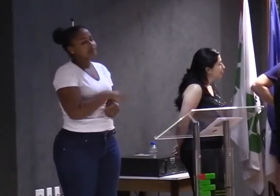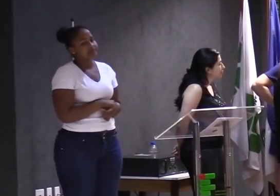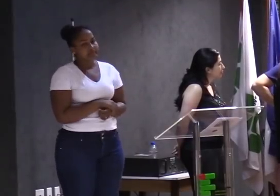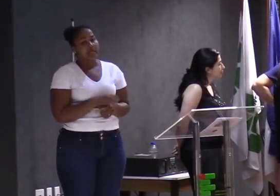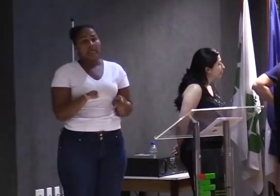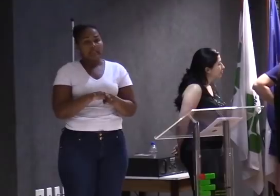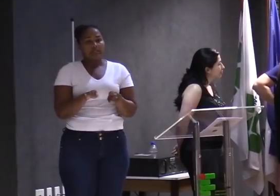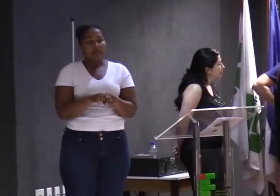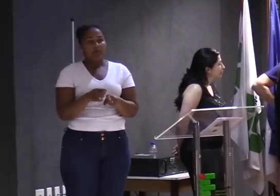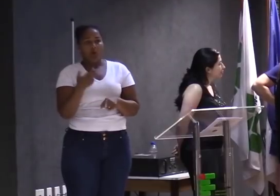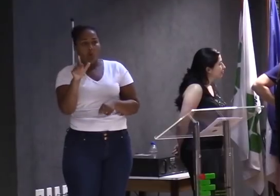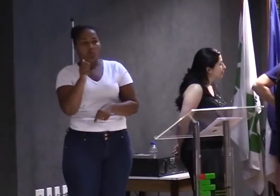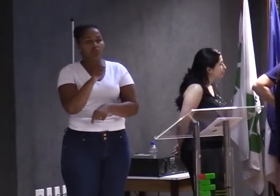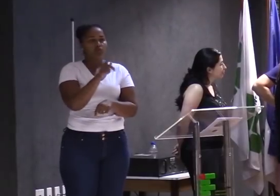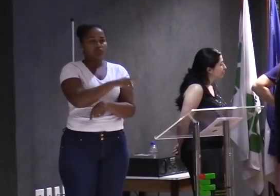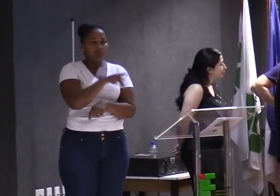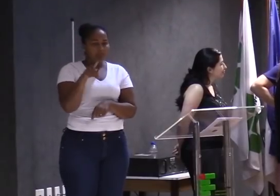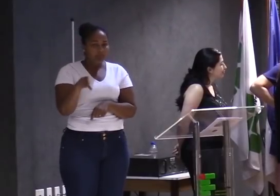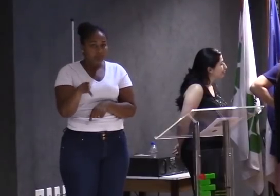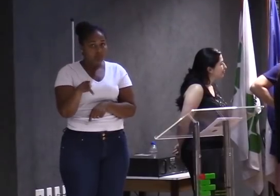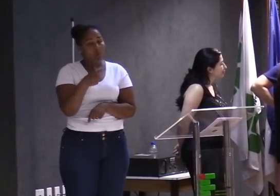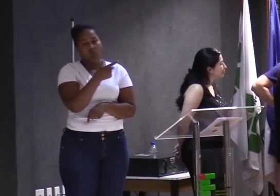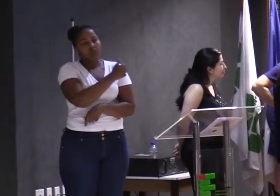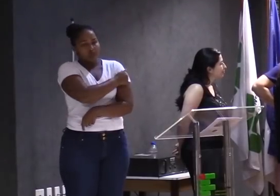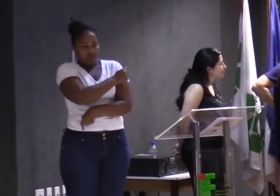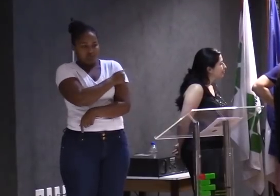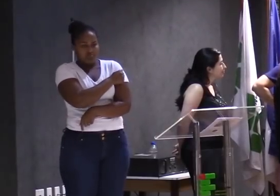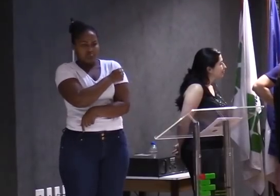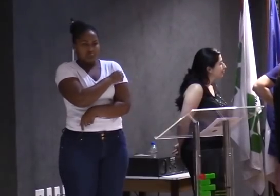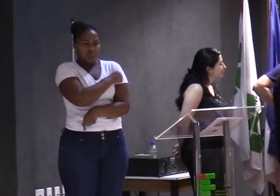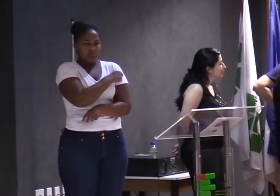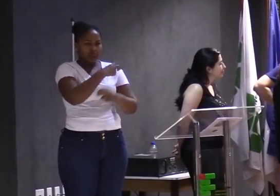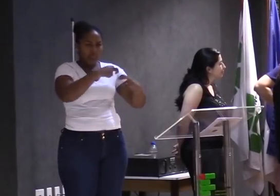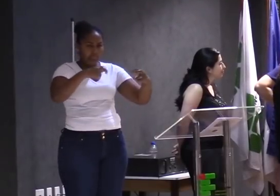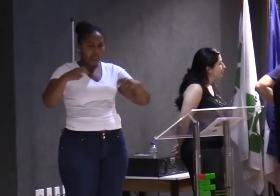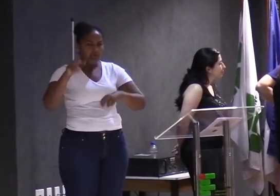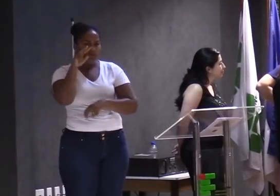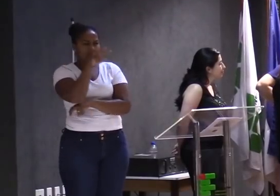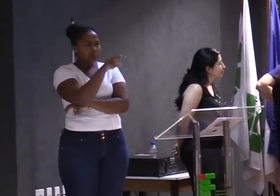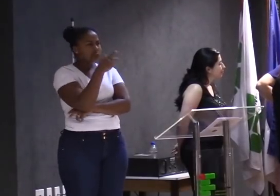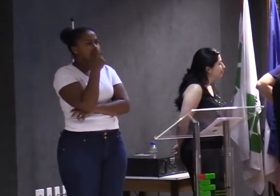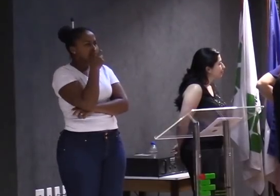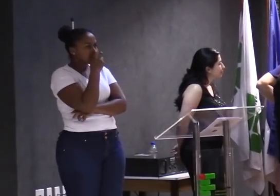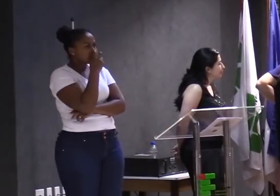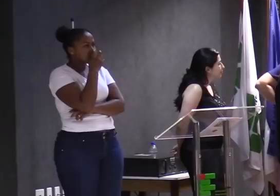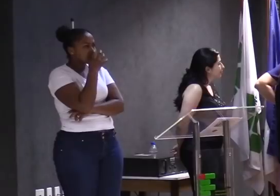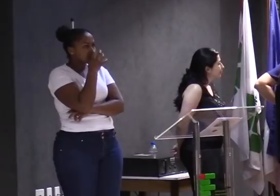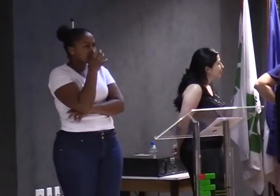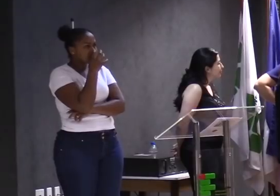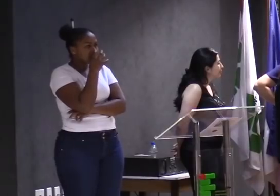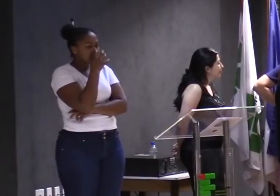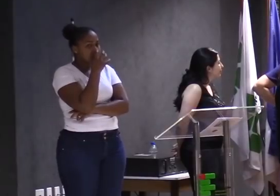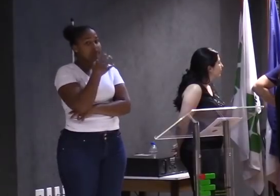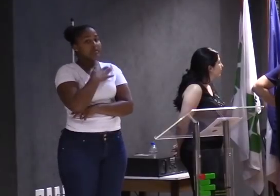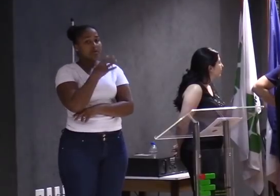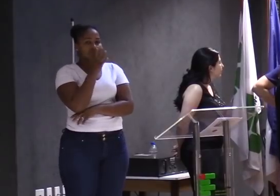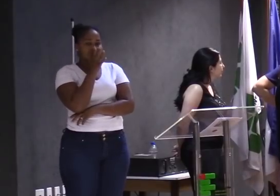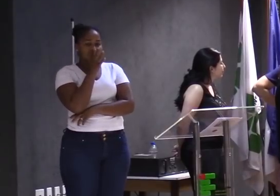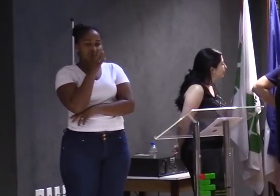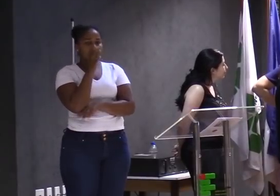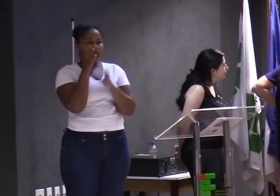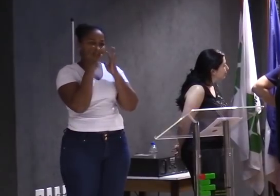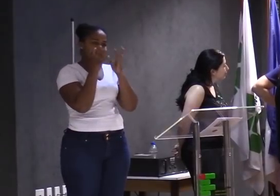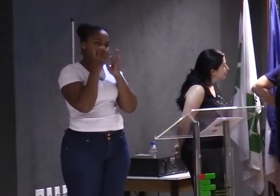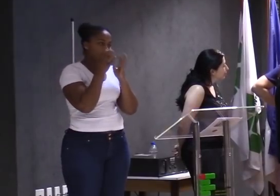quê? Todos caladinhos, prestando atenção em tudo. São alunos ensinando para alunos.